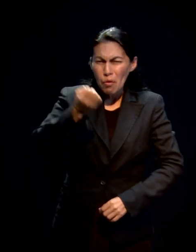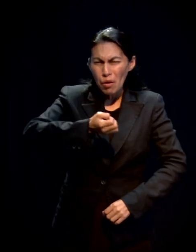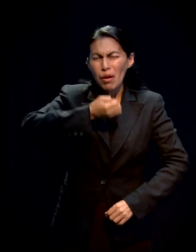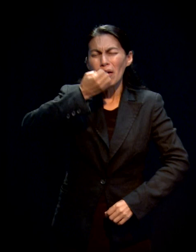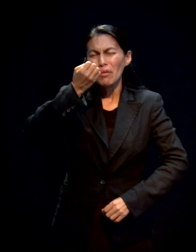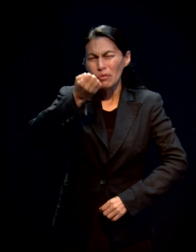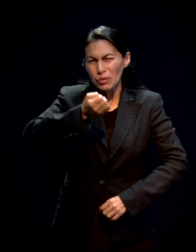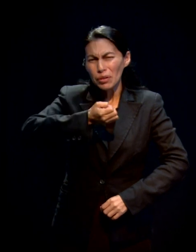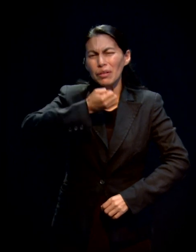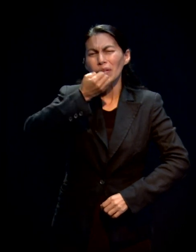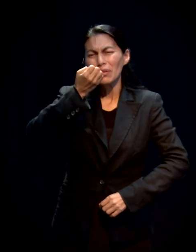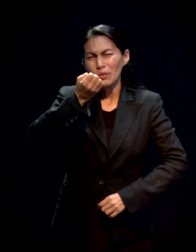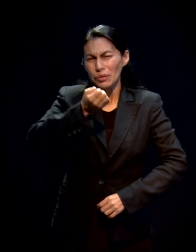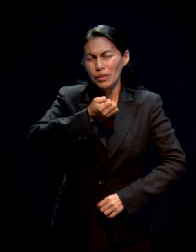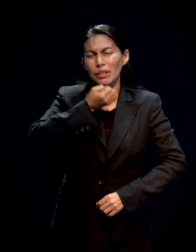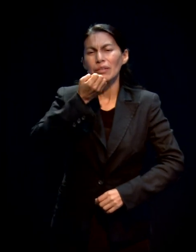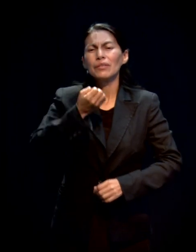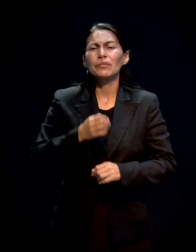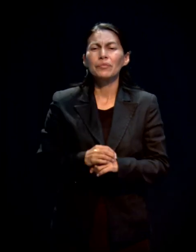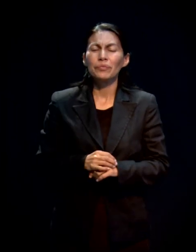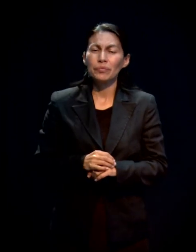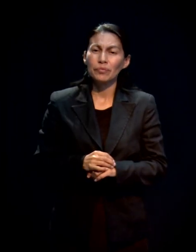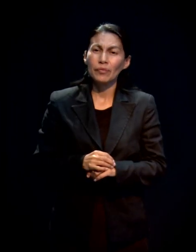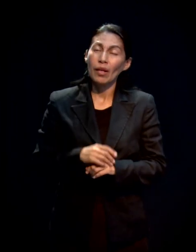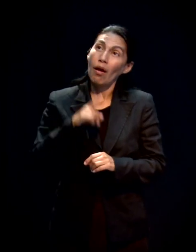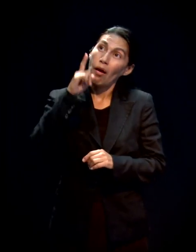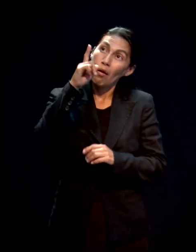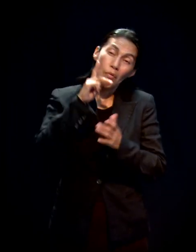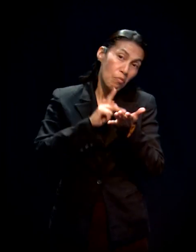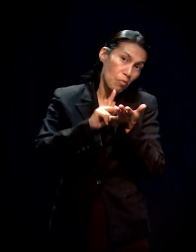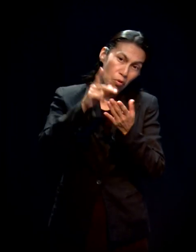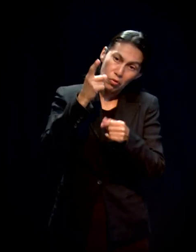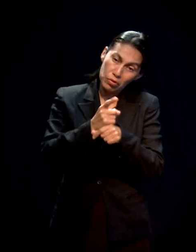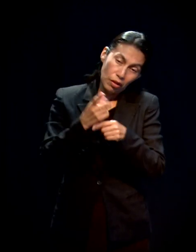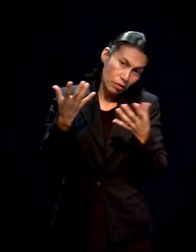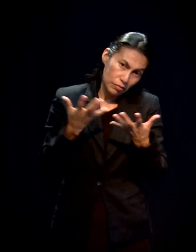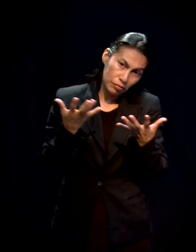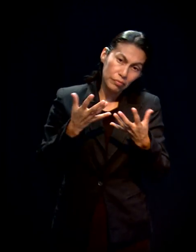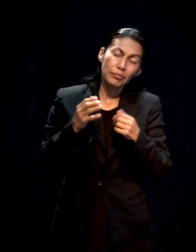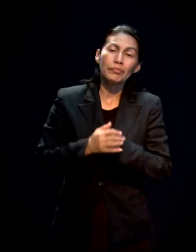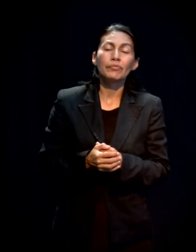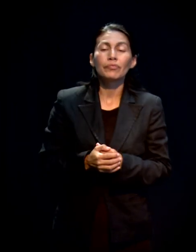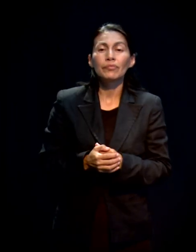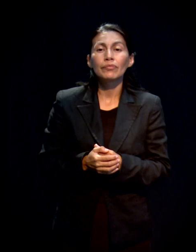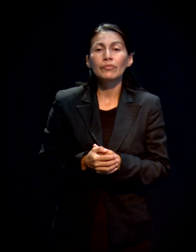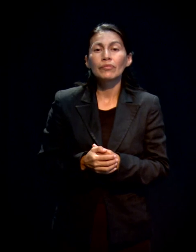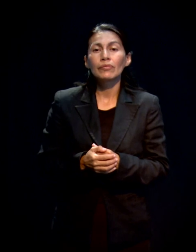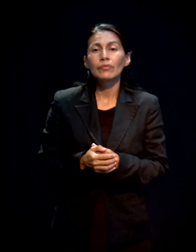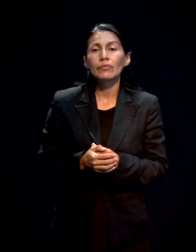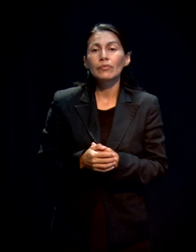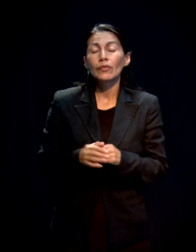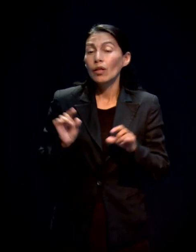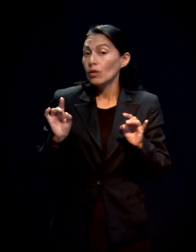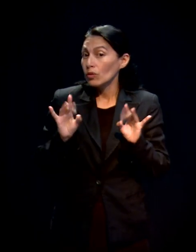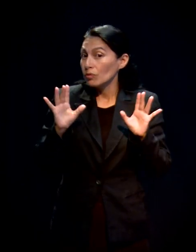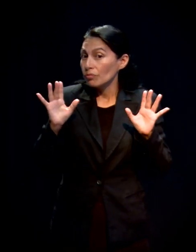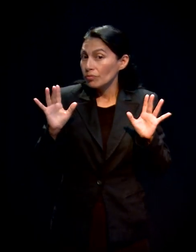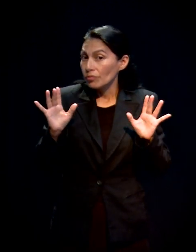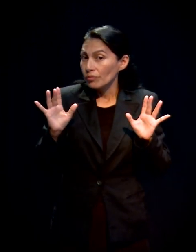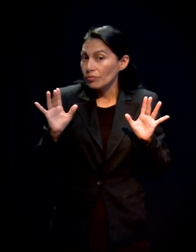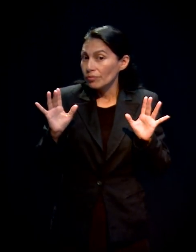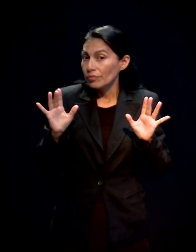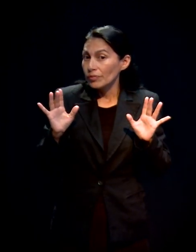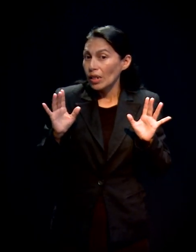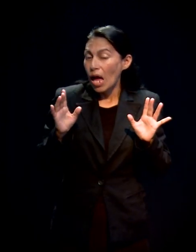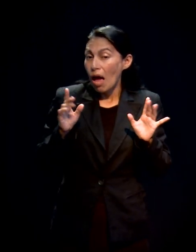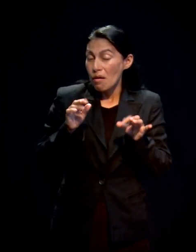continuaba orando fervientemente al señor de que sea su voluntad y pues llegó el momento en